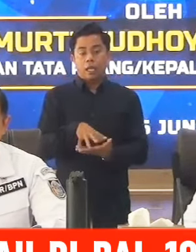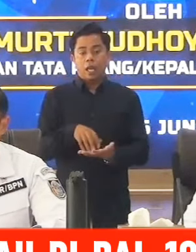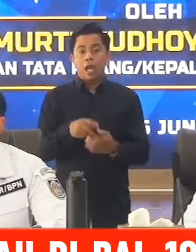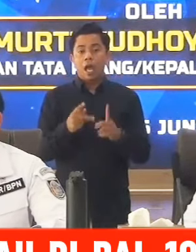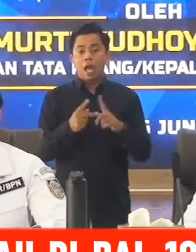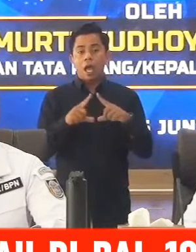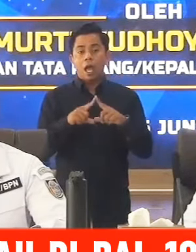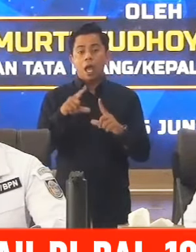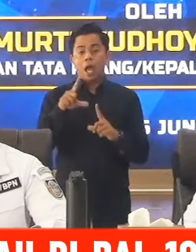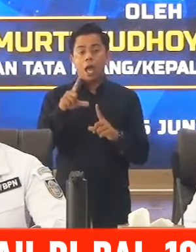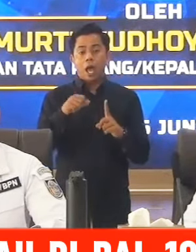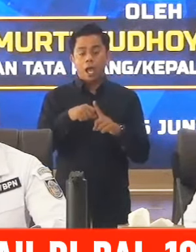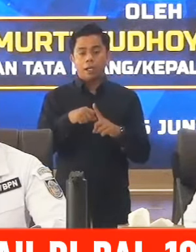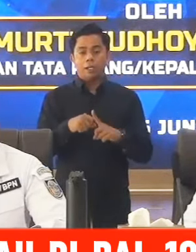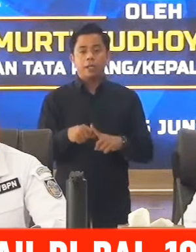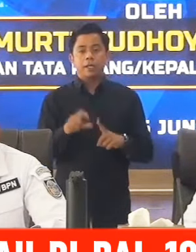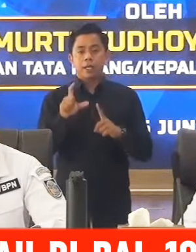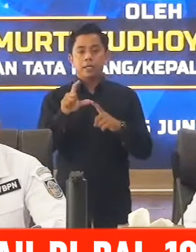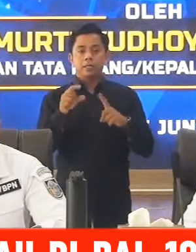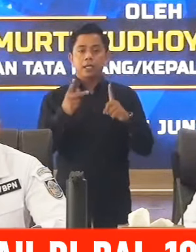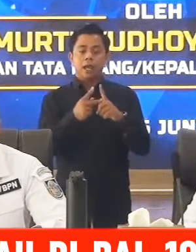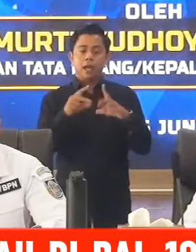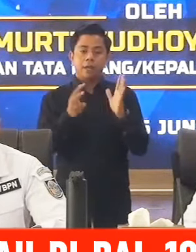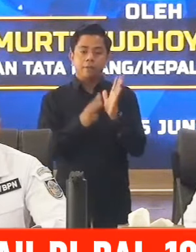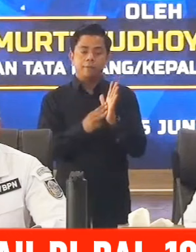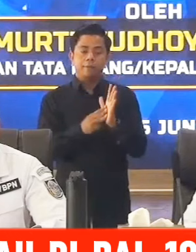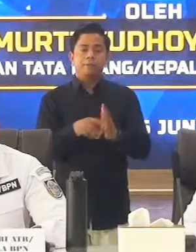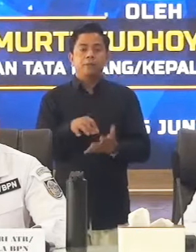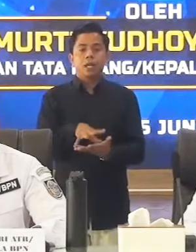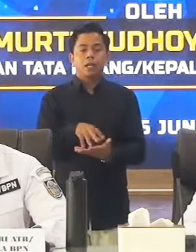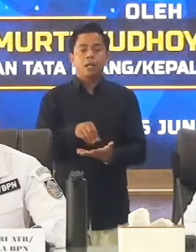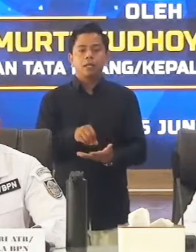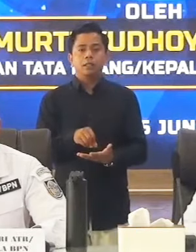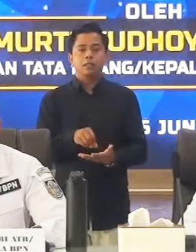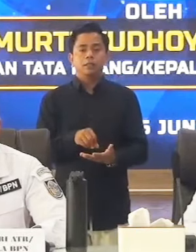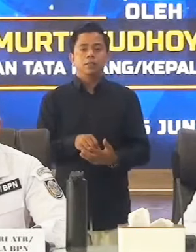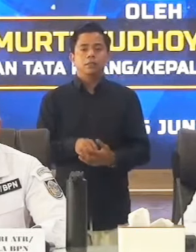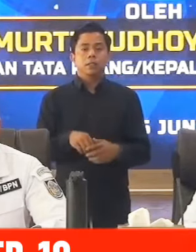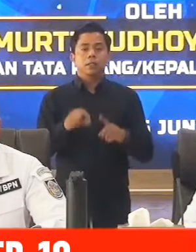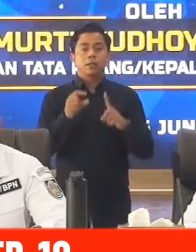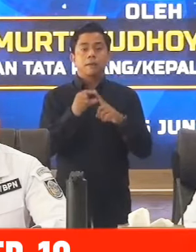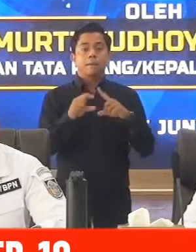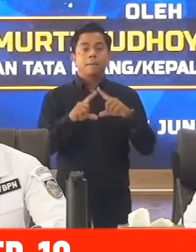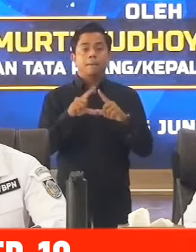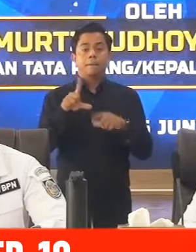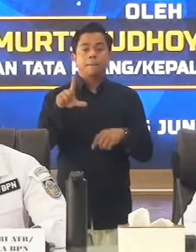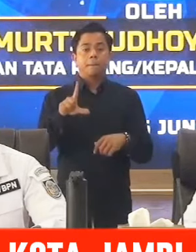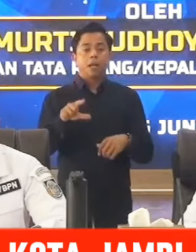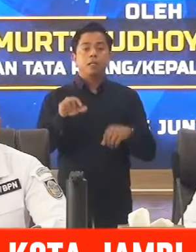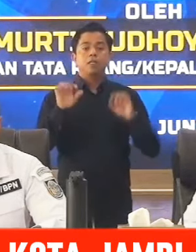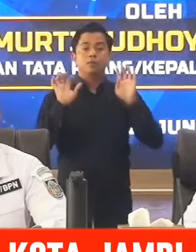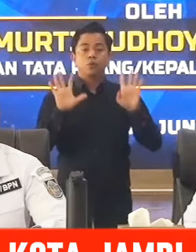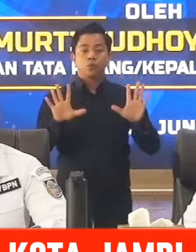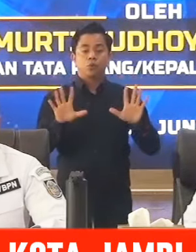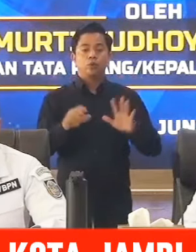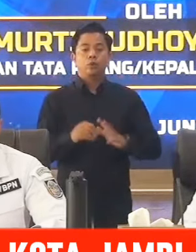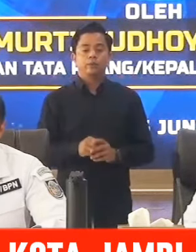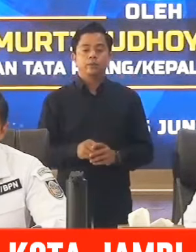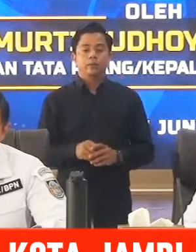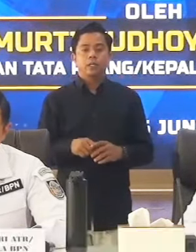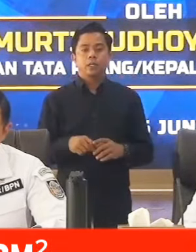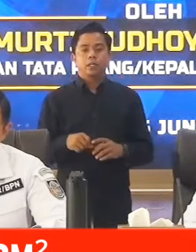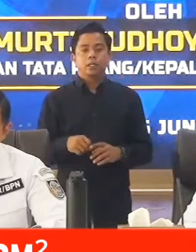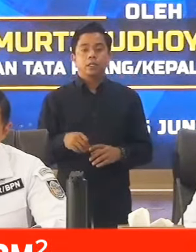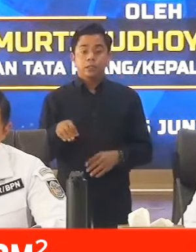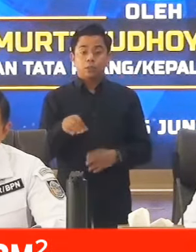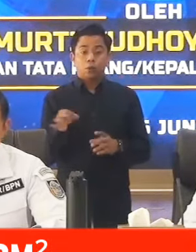atau SHM atas bidang tanah di Palsu atau kilometer 10, Kecamatan Kota Baru, Kota